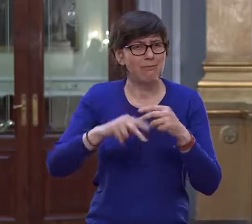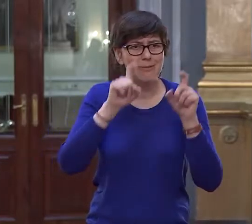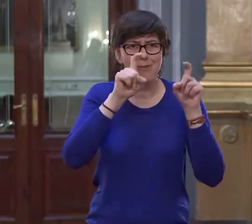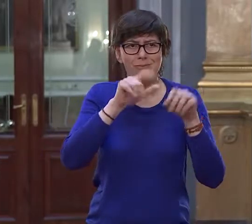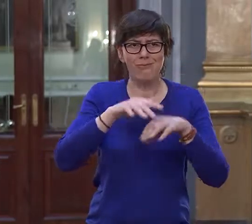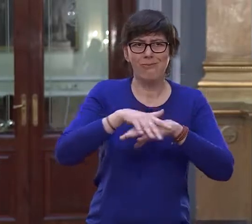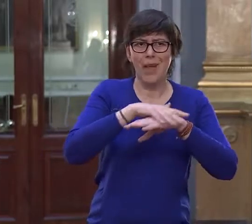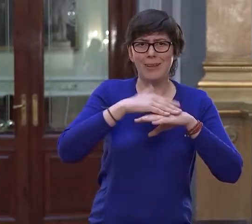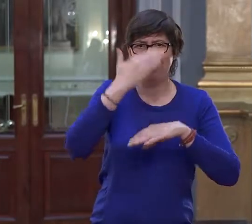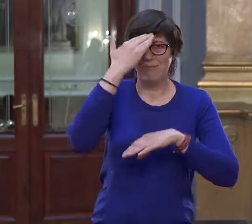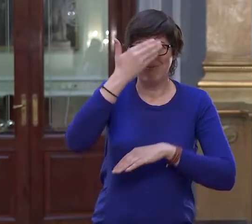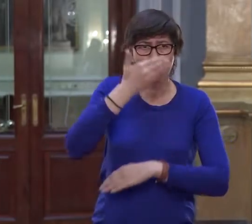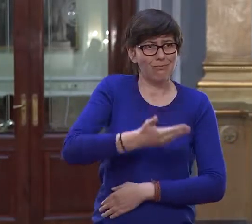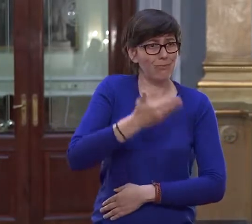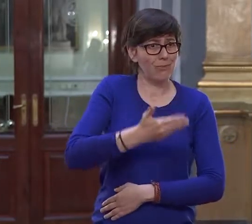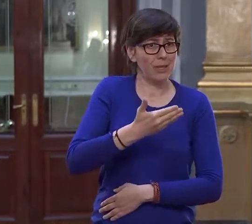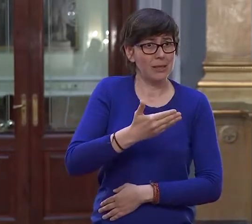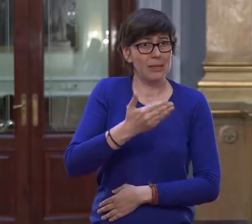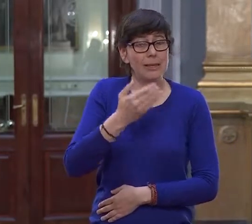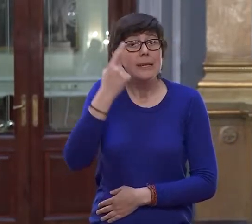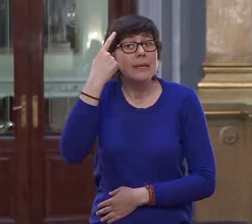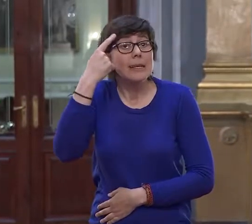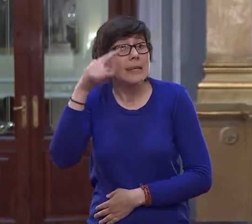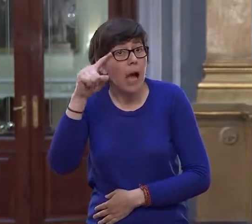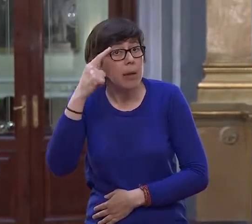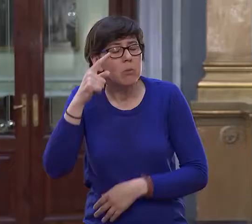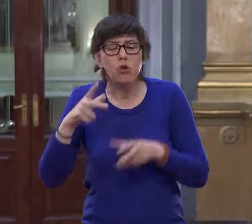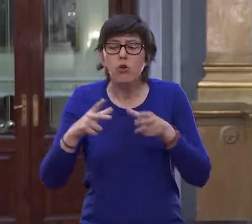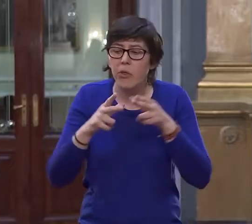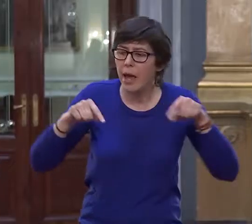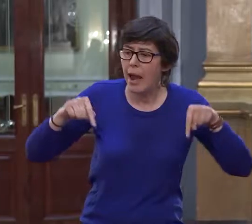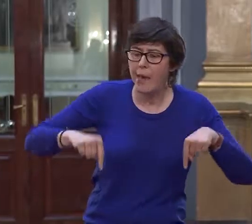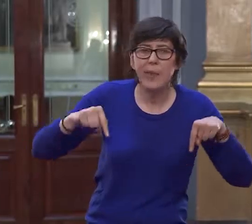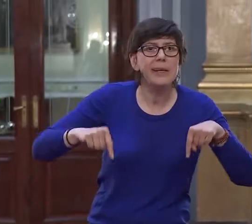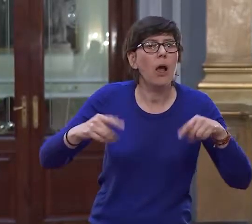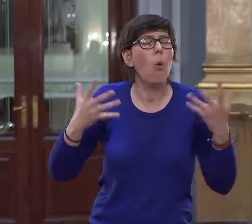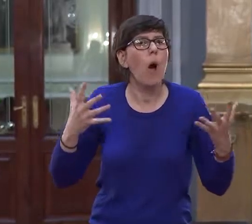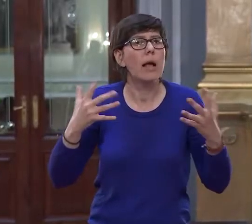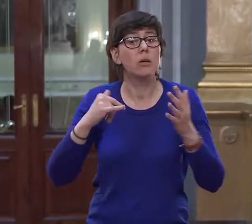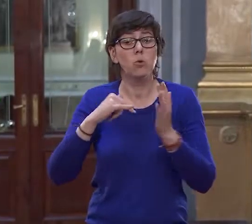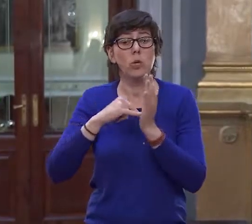con la violencia machista, porque todas sabemos que esa es la raíz del problema.